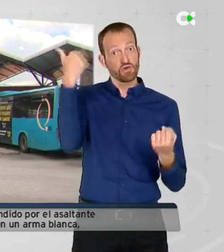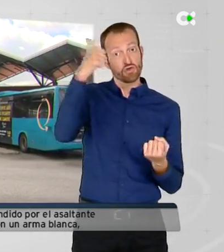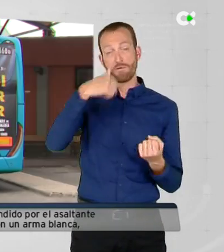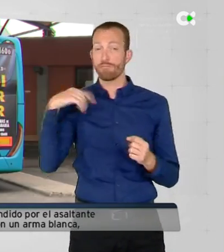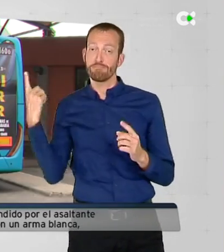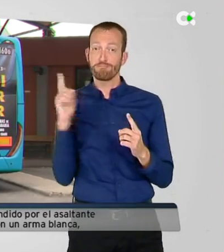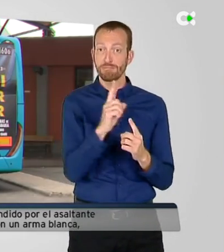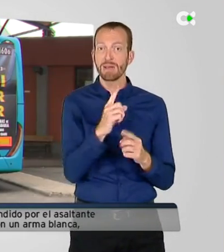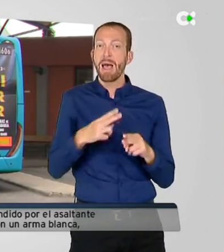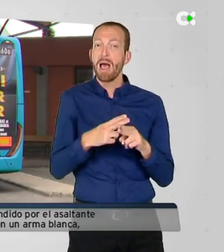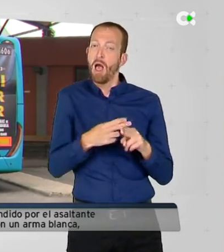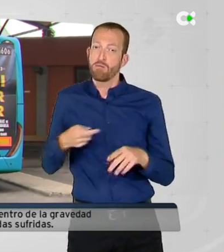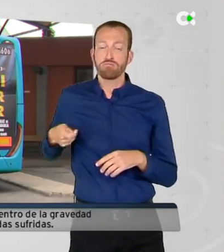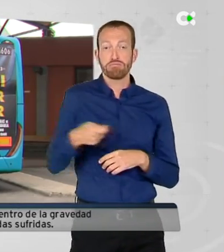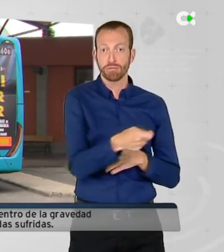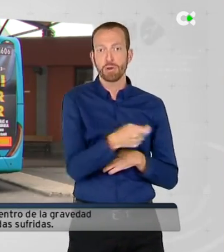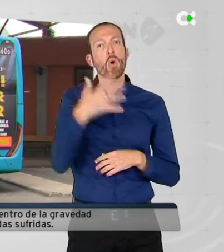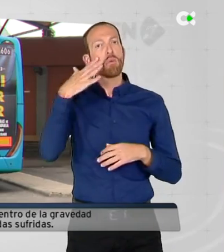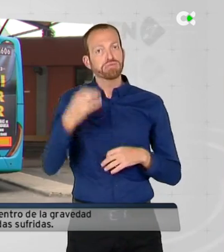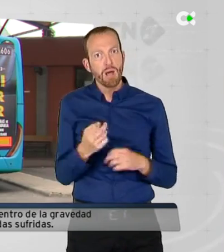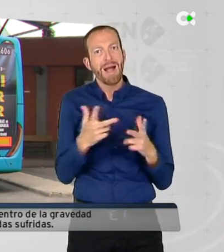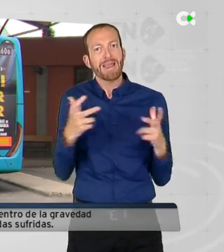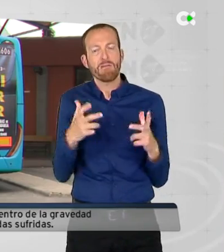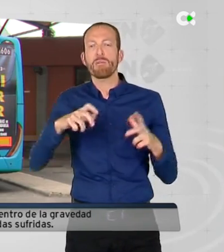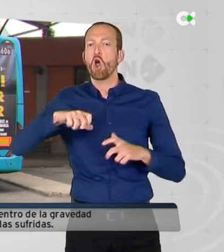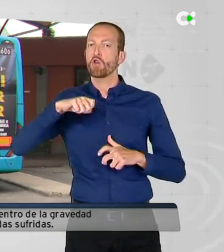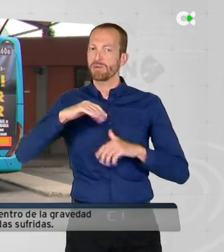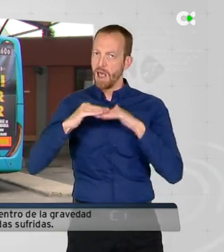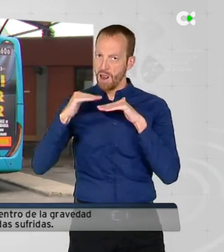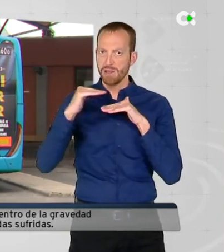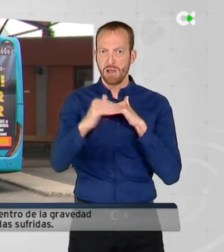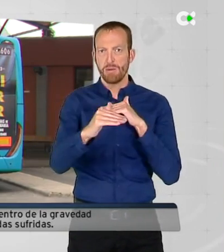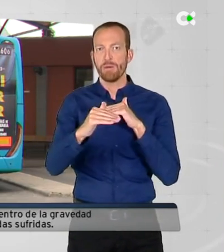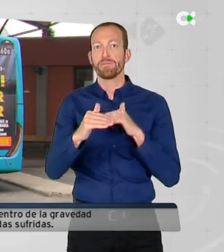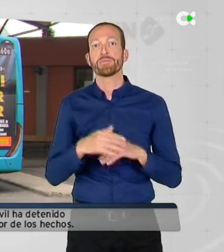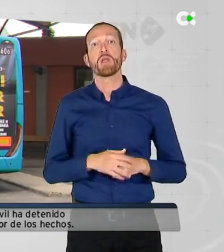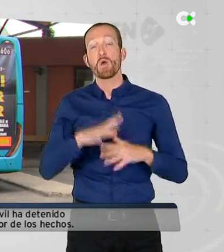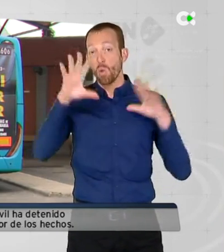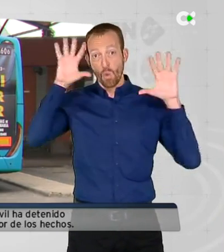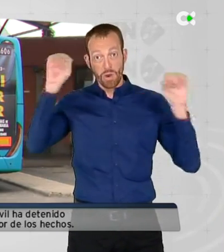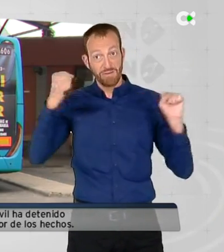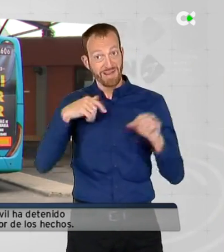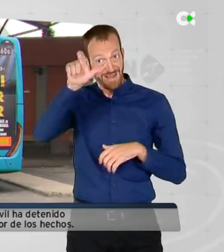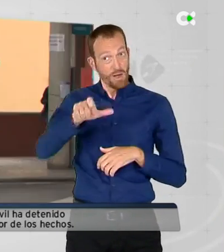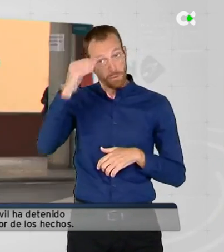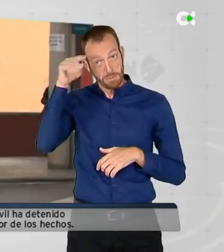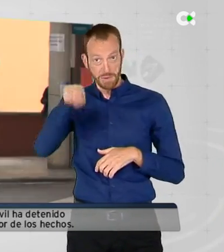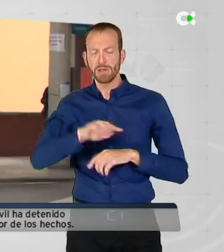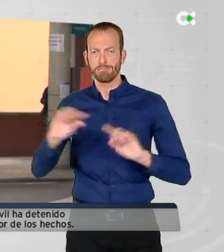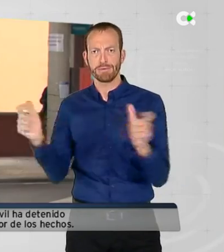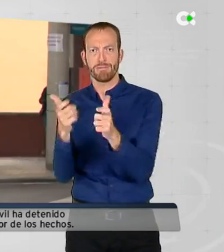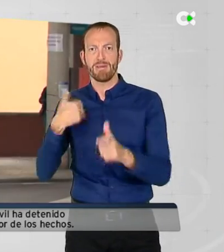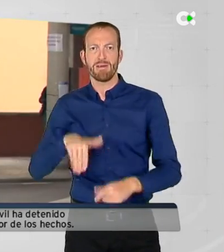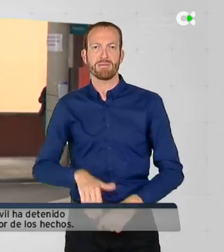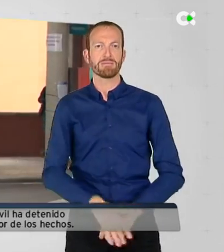asaltante que le agredió con un arma blanca, pero está estable dentro de la gravedad de las heridas sufridas. La Guardia Civil ha detenido al presunto autor de los